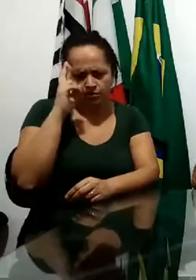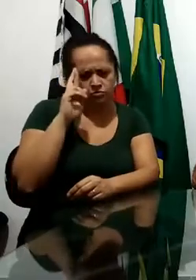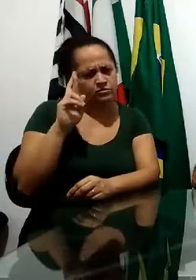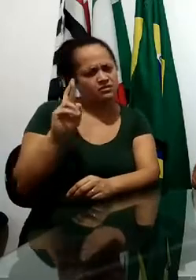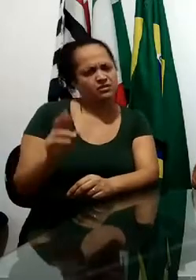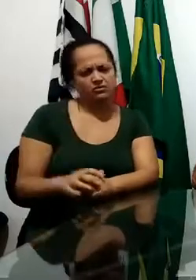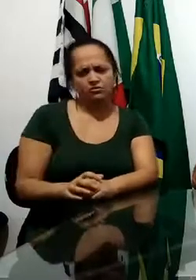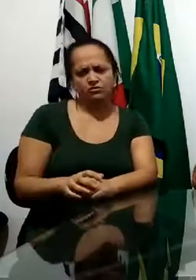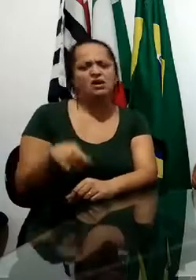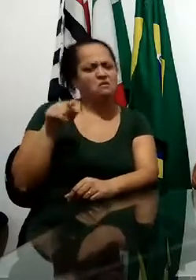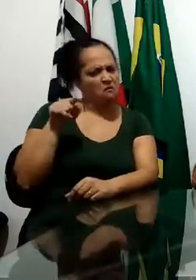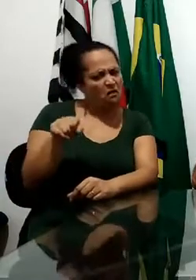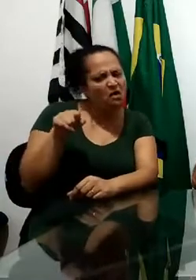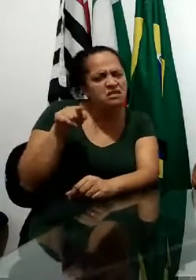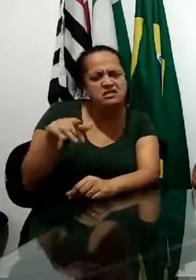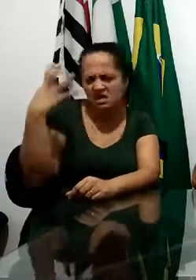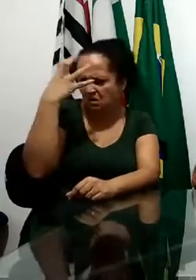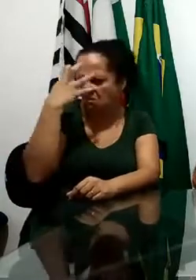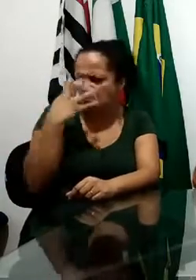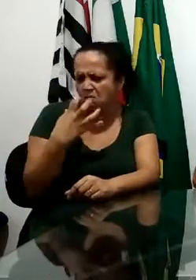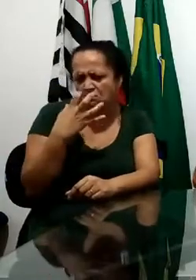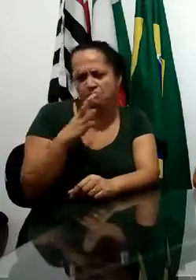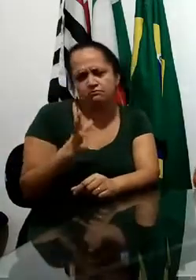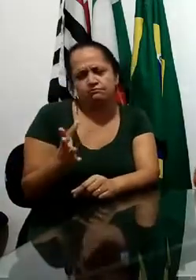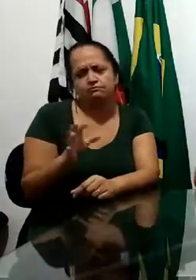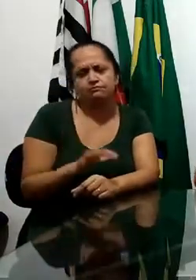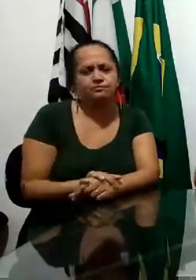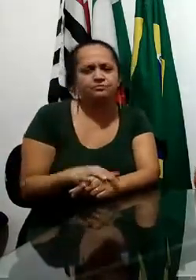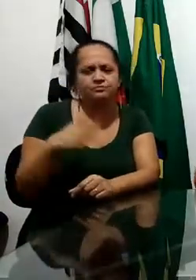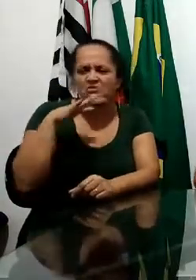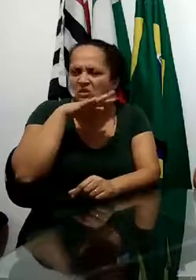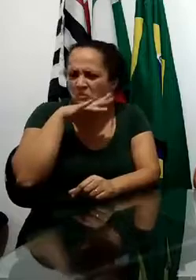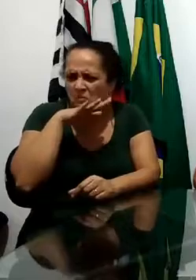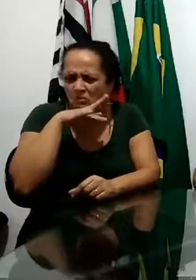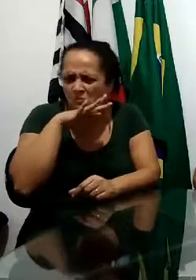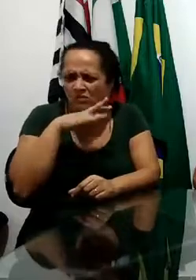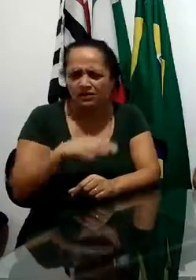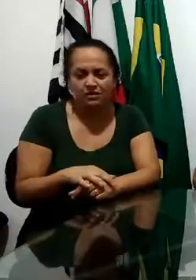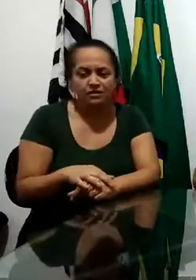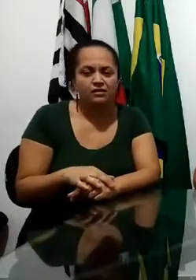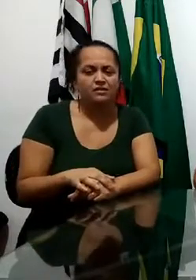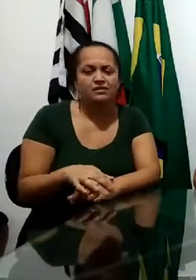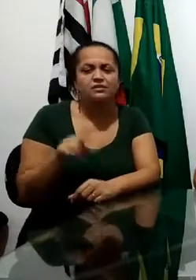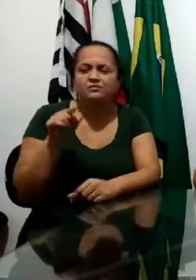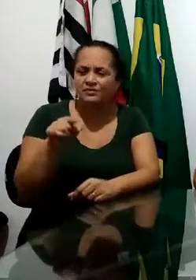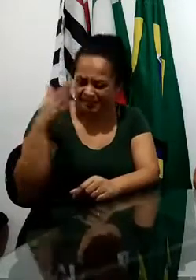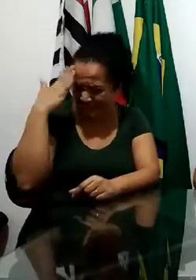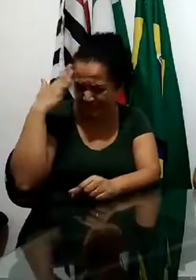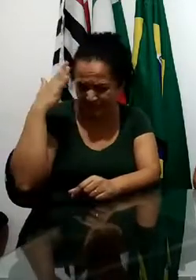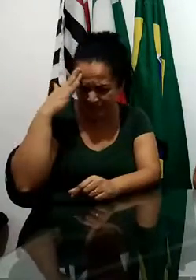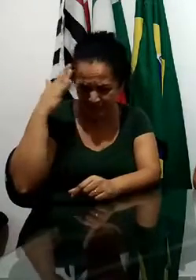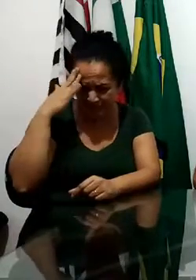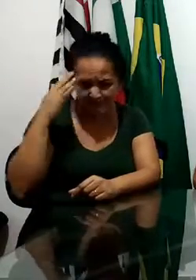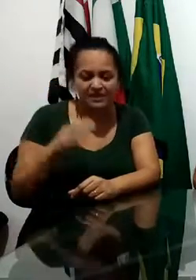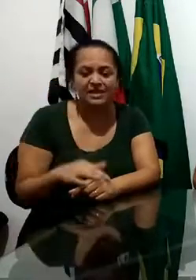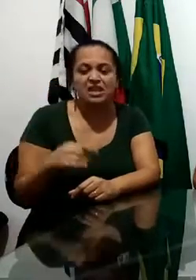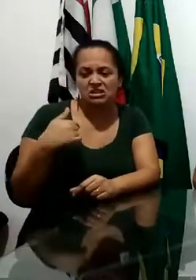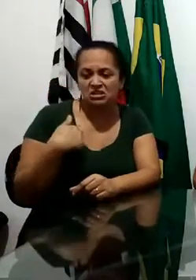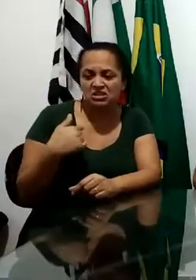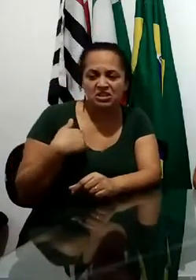Servo mau e negligente. Você sabia que eu ceifo onde não semeei e